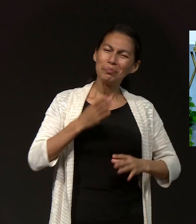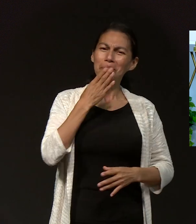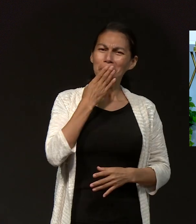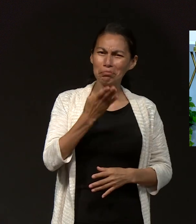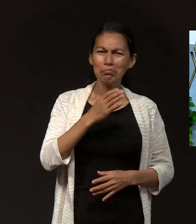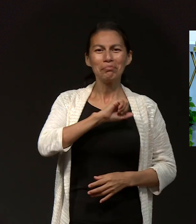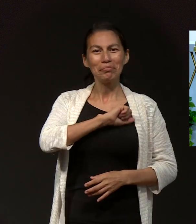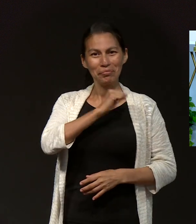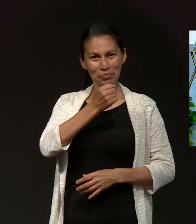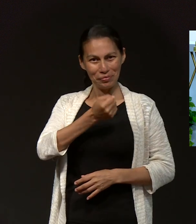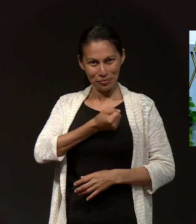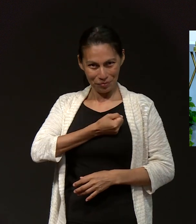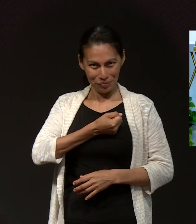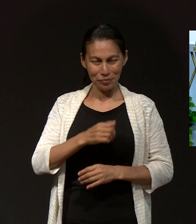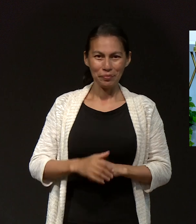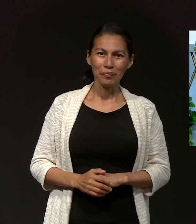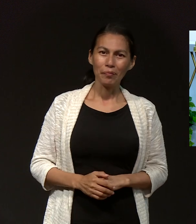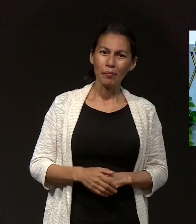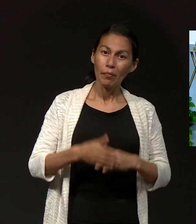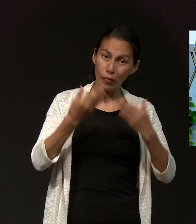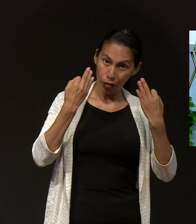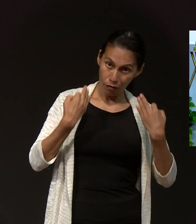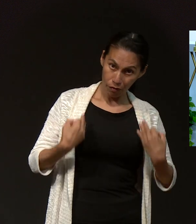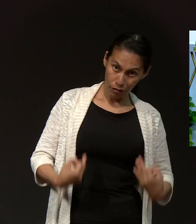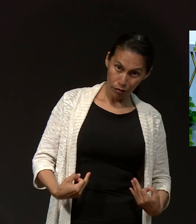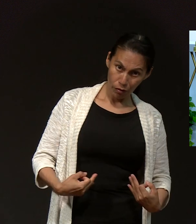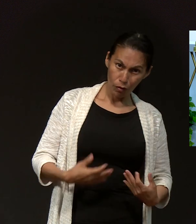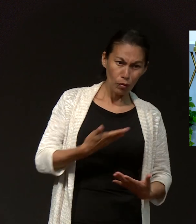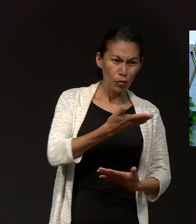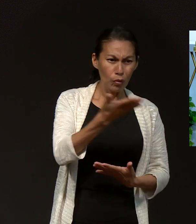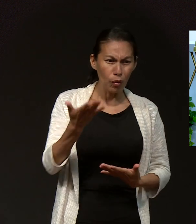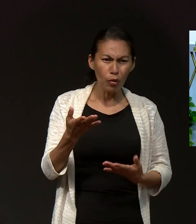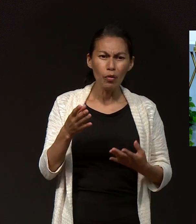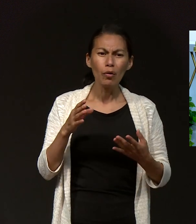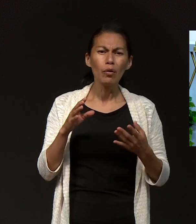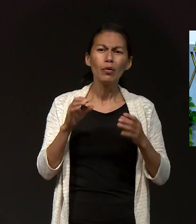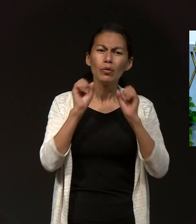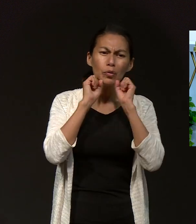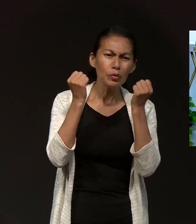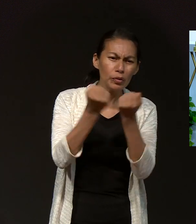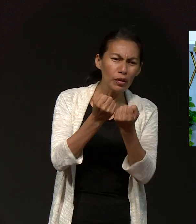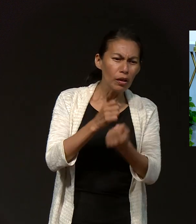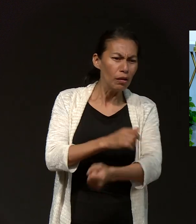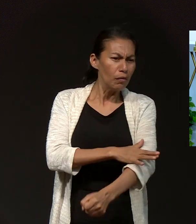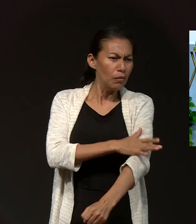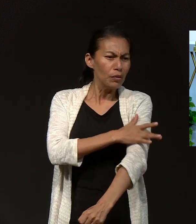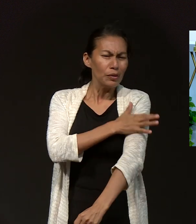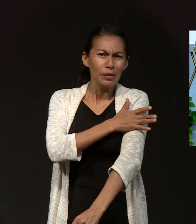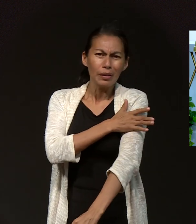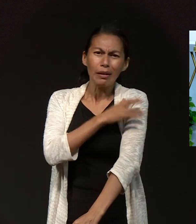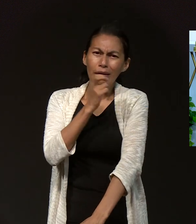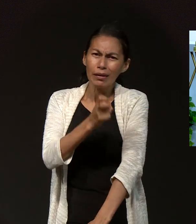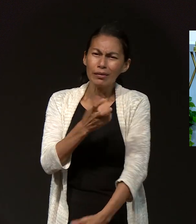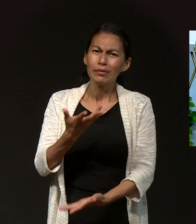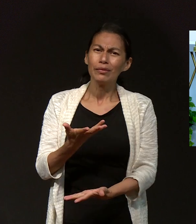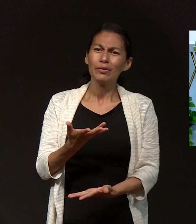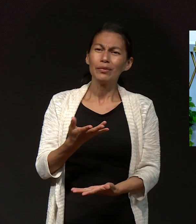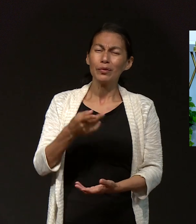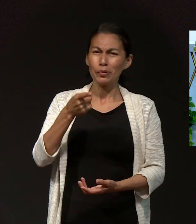redundar en tu mayor beneficio. Si esto es físico, social, emocional,